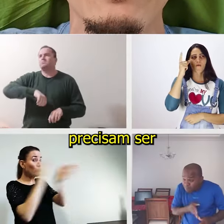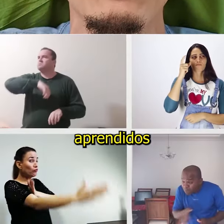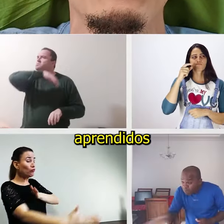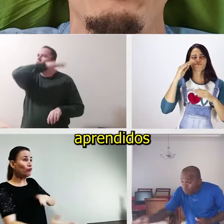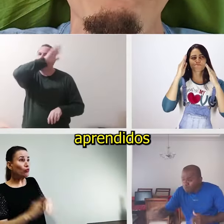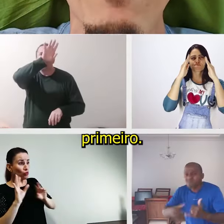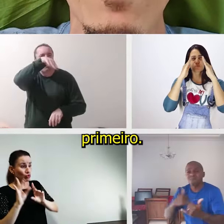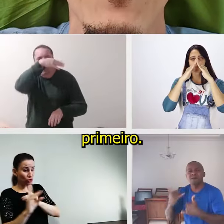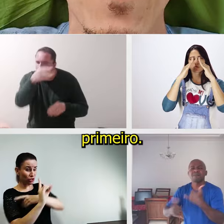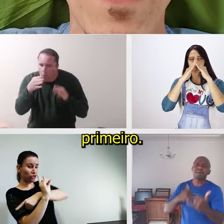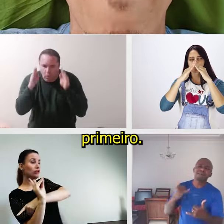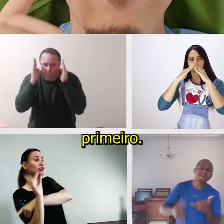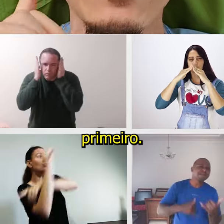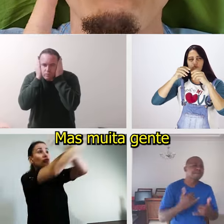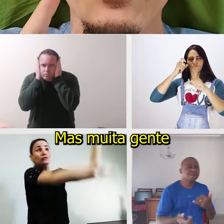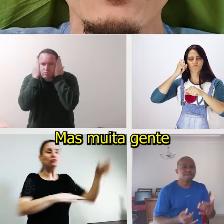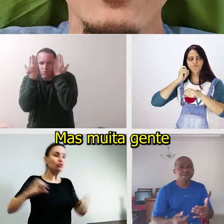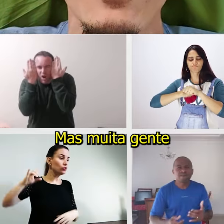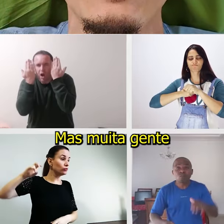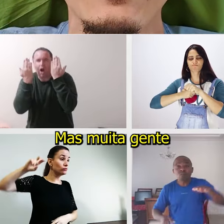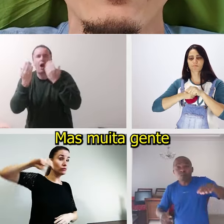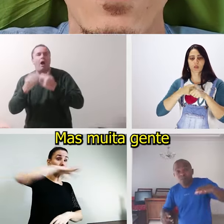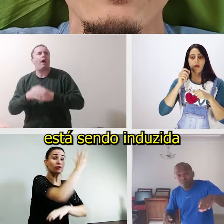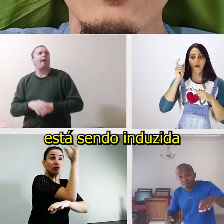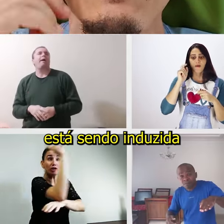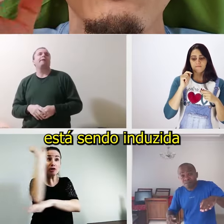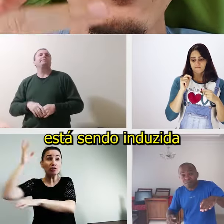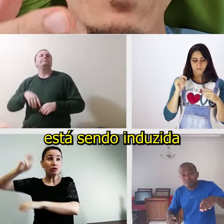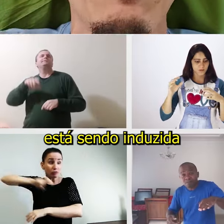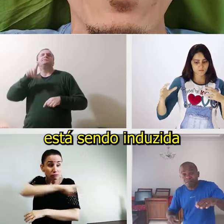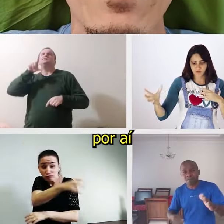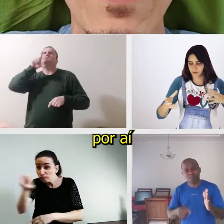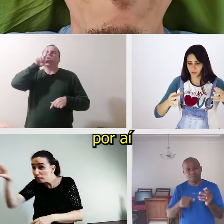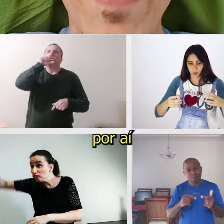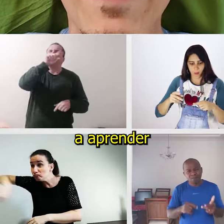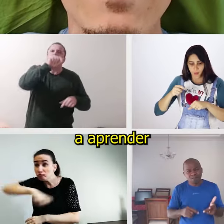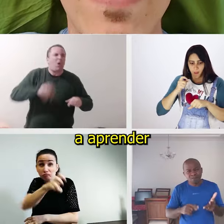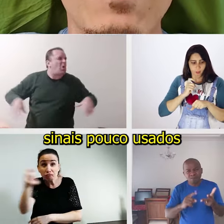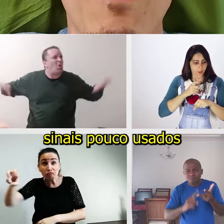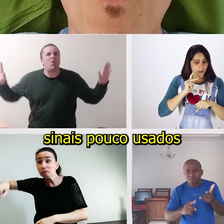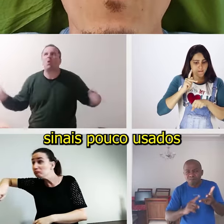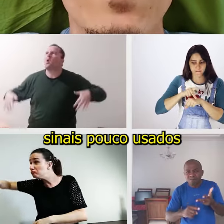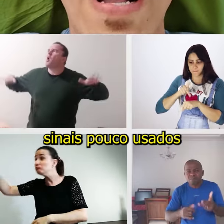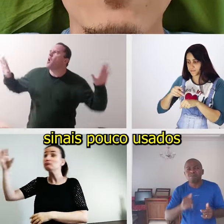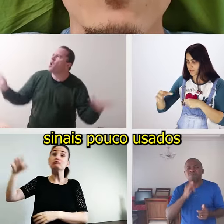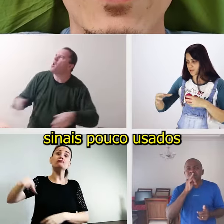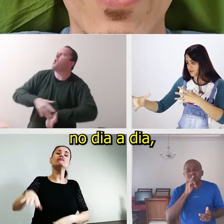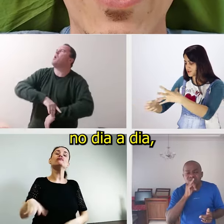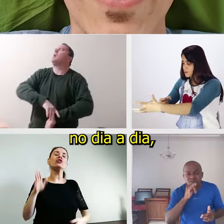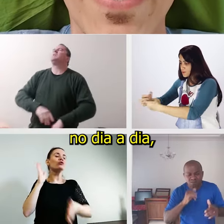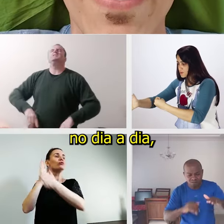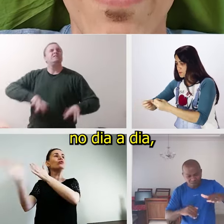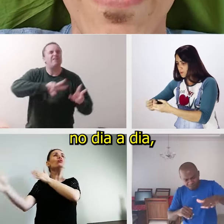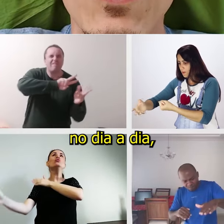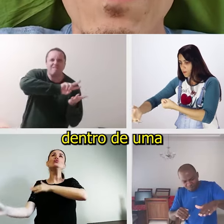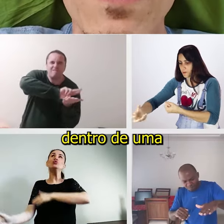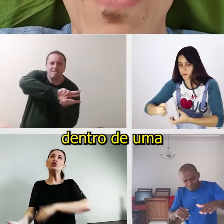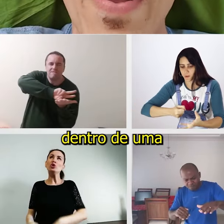ser aprendidos primeiro, mas muita gente está sendo induzida por aí a aprender sinais pouco usados no dia a dia, dentro de uma